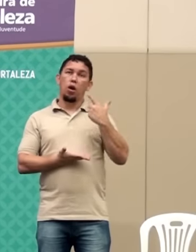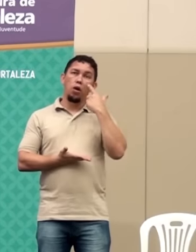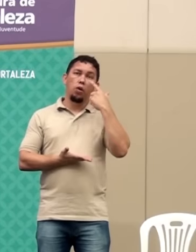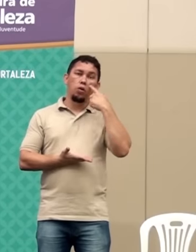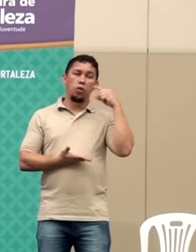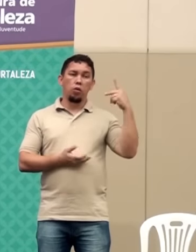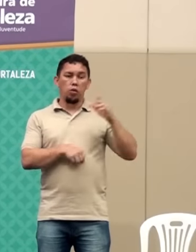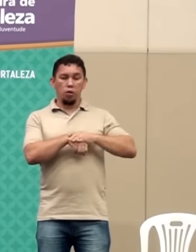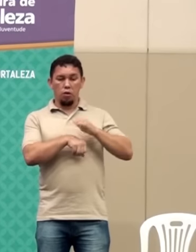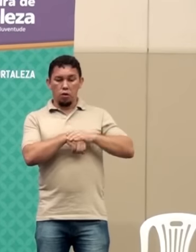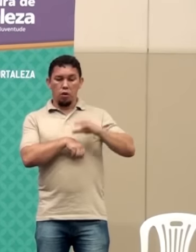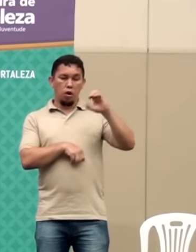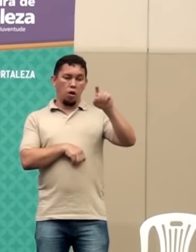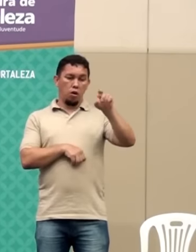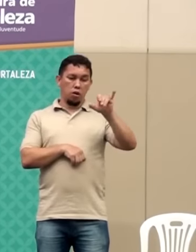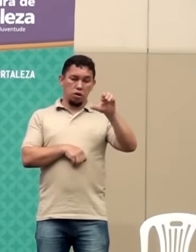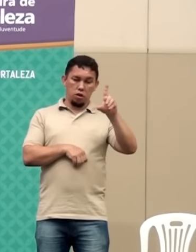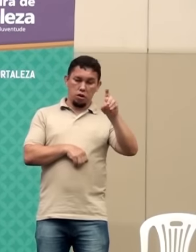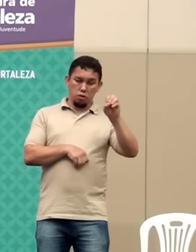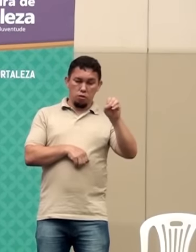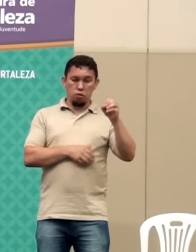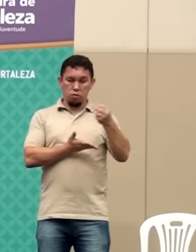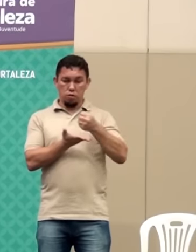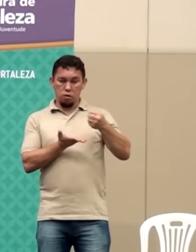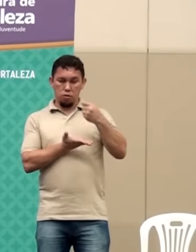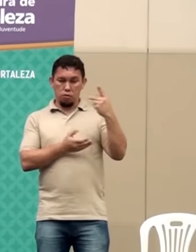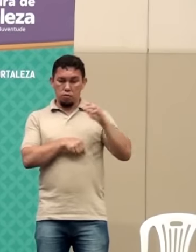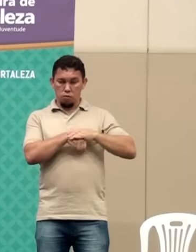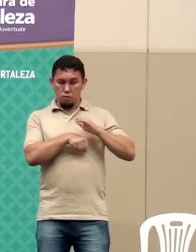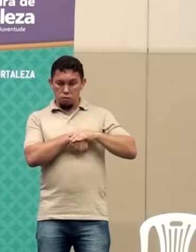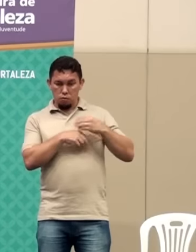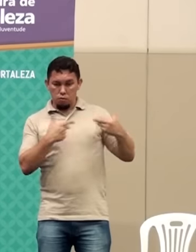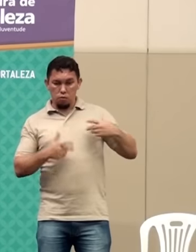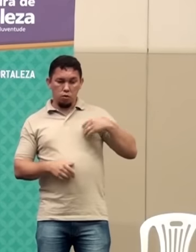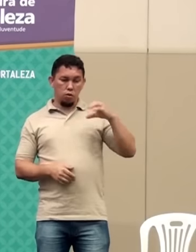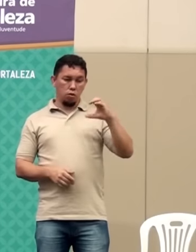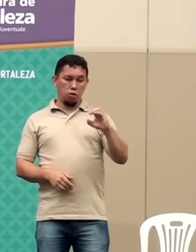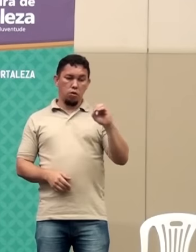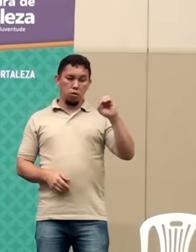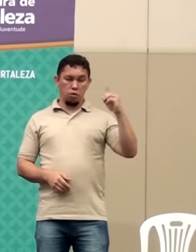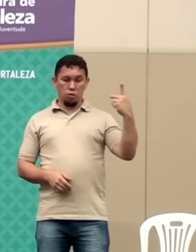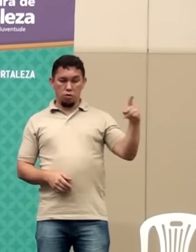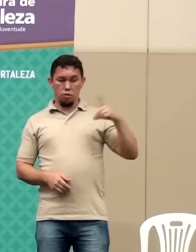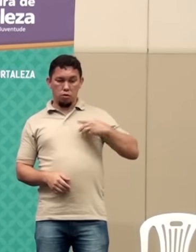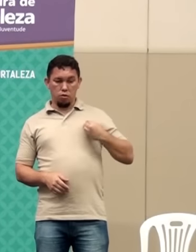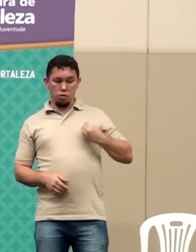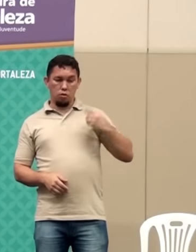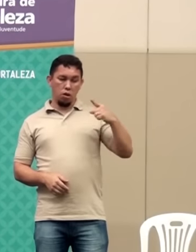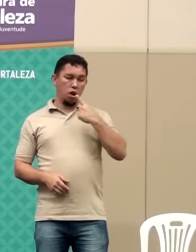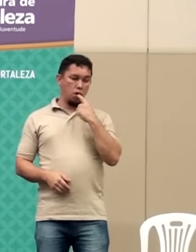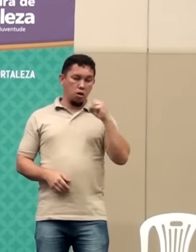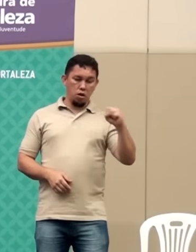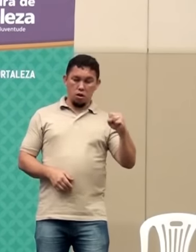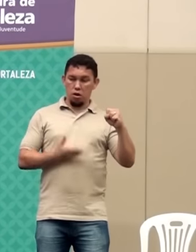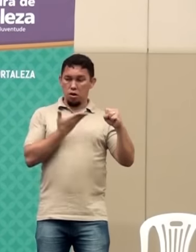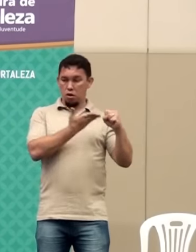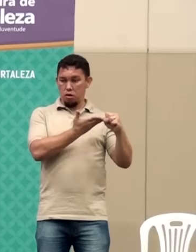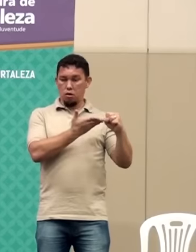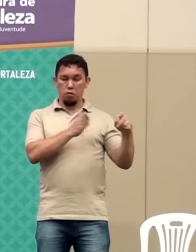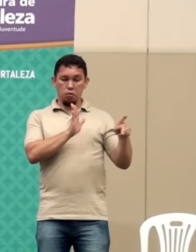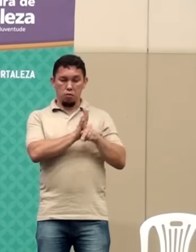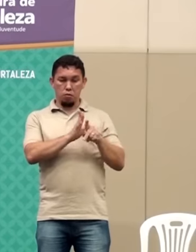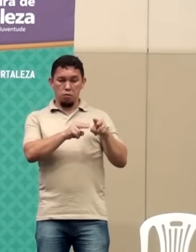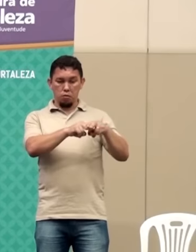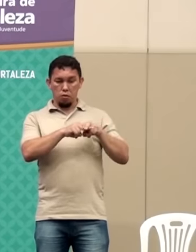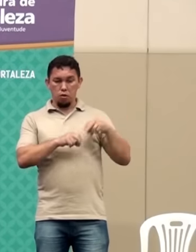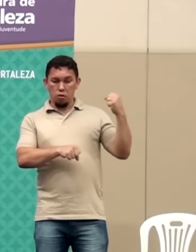de óxidos, eu posso dar essa informação. O CO2, escreva aí, é um óxido ácido. Portanto,